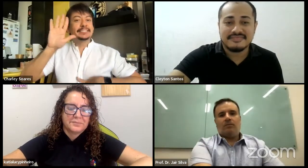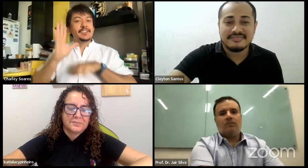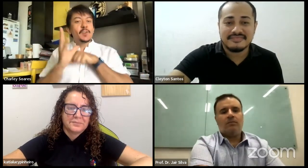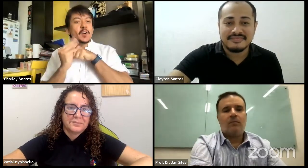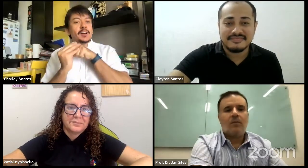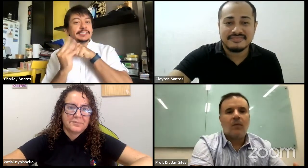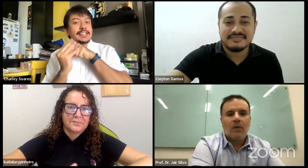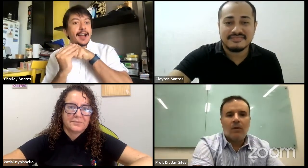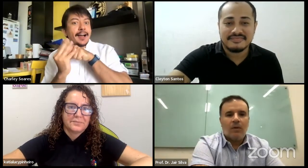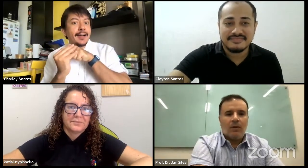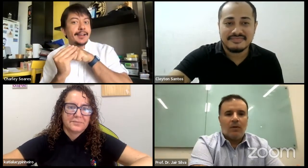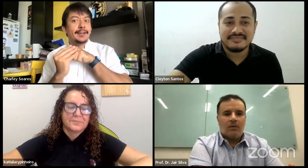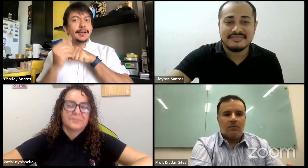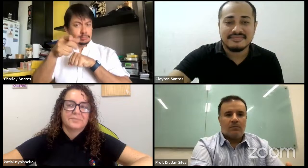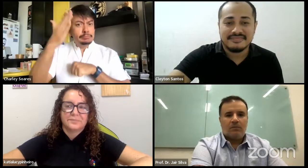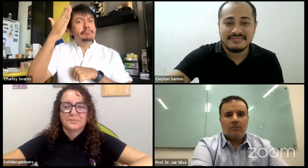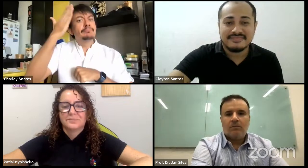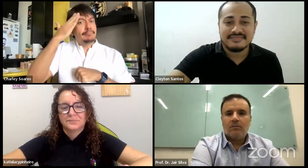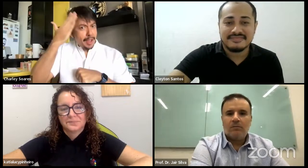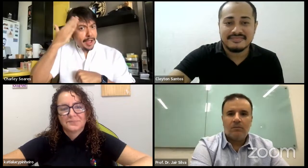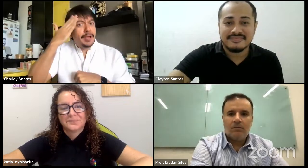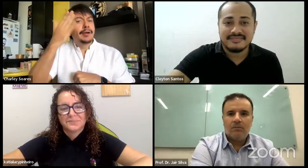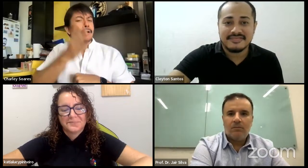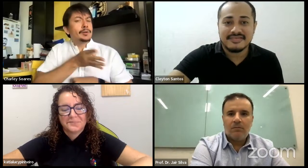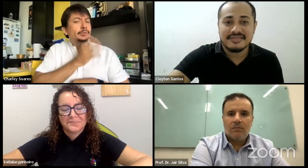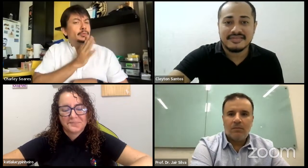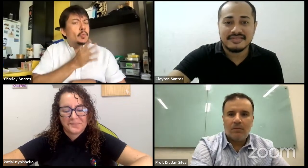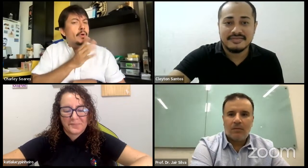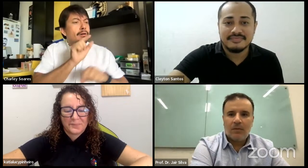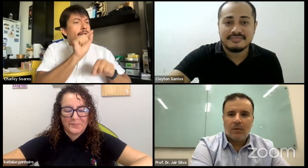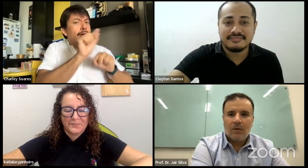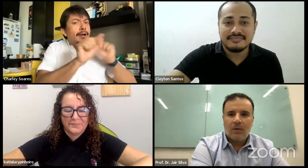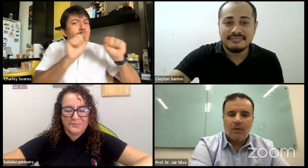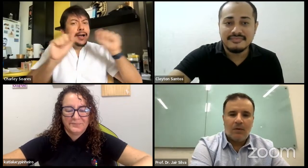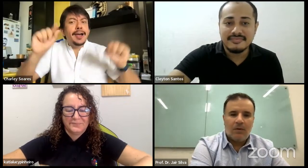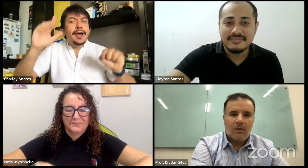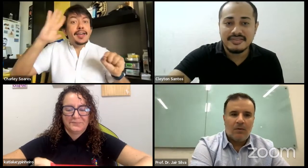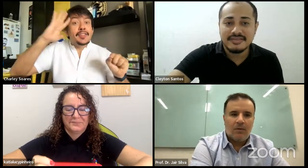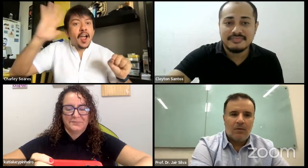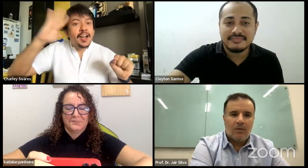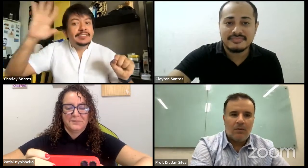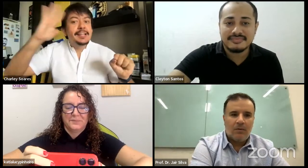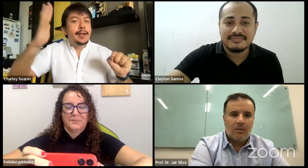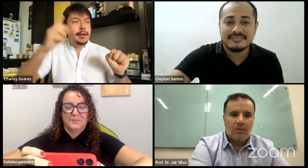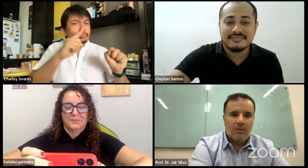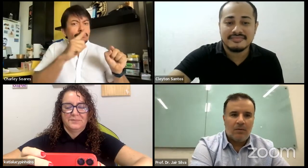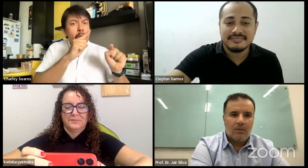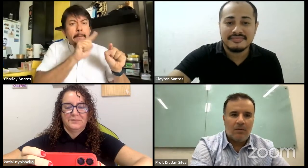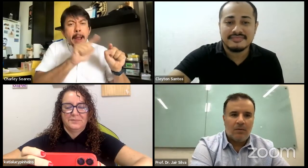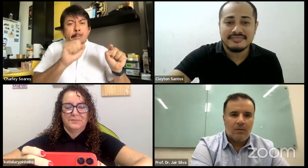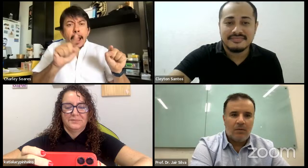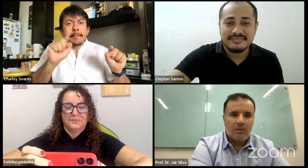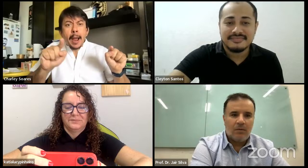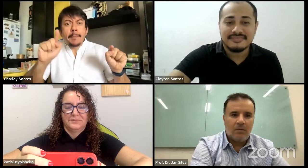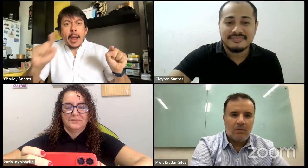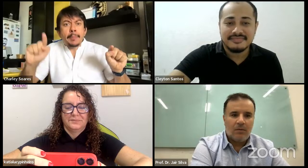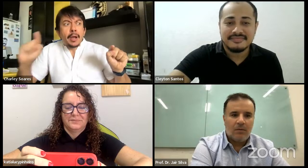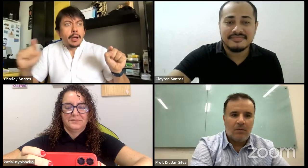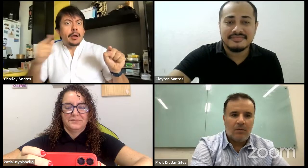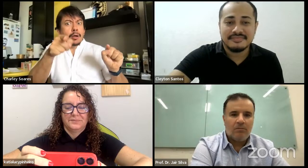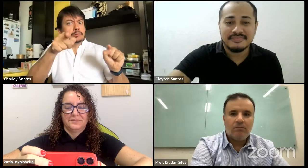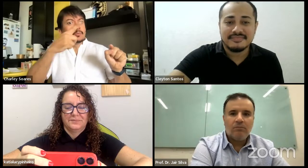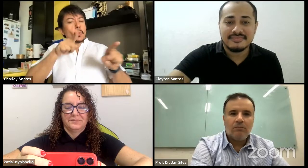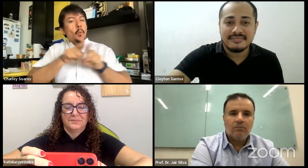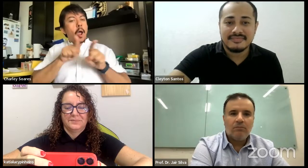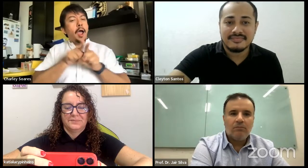com a naturalidade na sua apresentação, né, que você compreende bem o que você fez, a sua